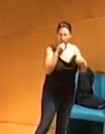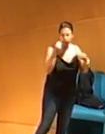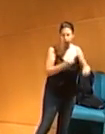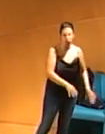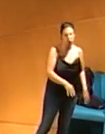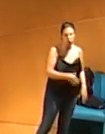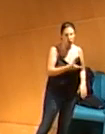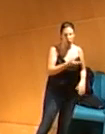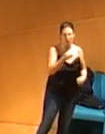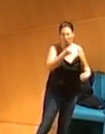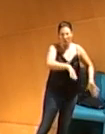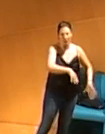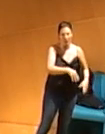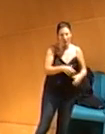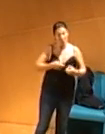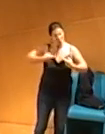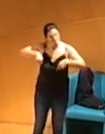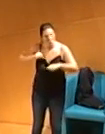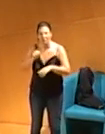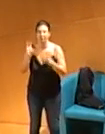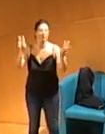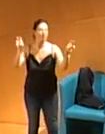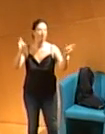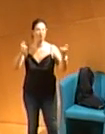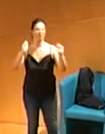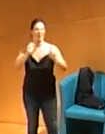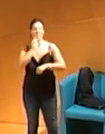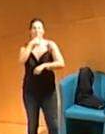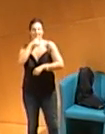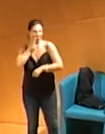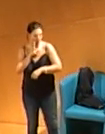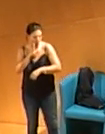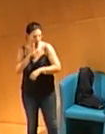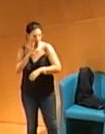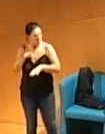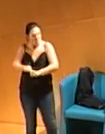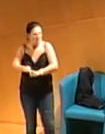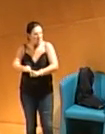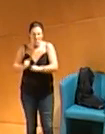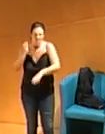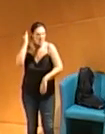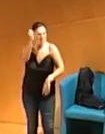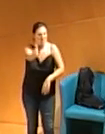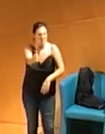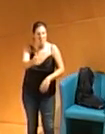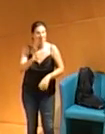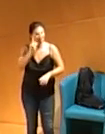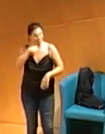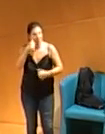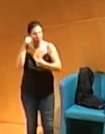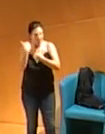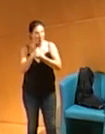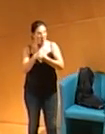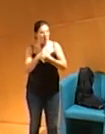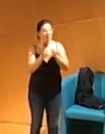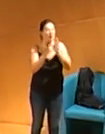parents, on n'a pas laissé tomber. Et j'avais mis une question sur une page Facebook en disant, s'il y a des vieilles